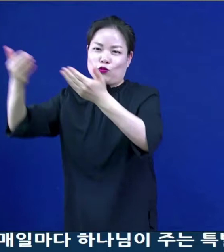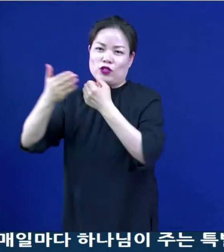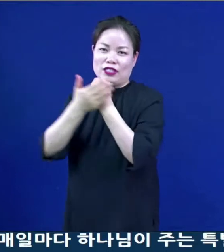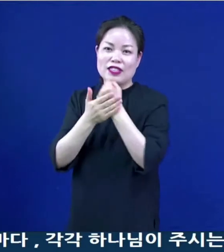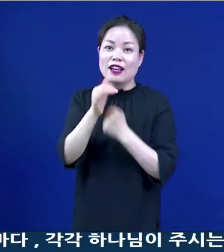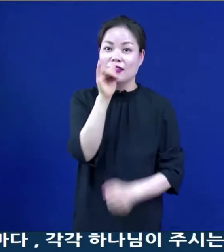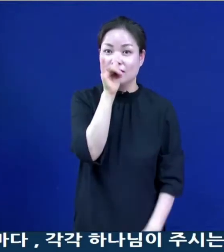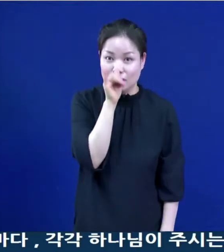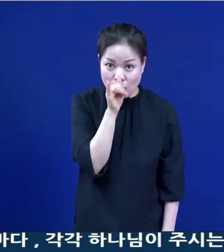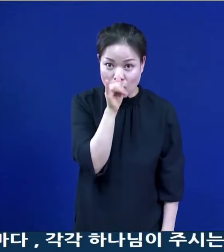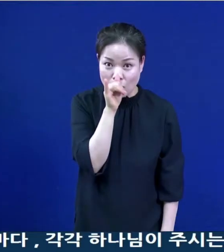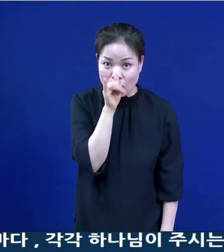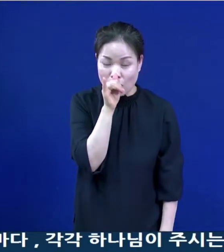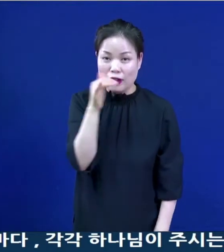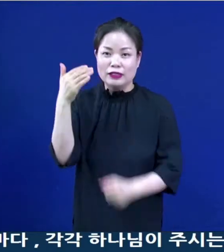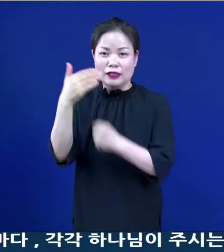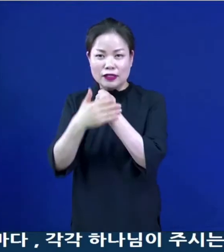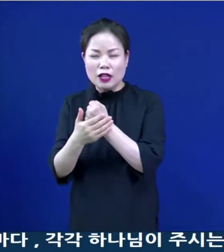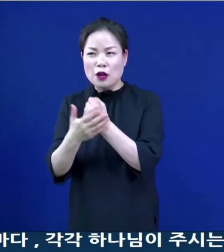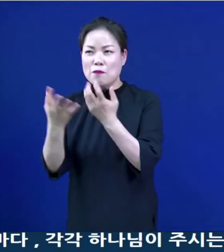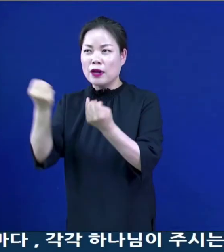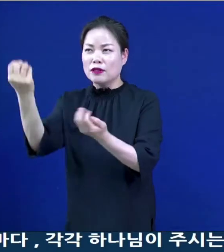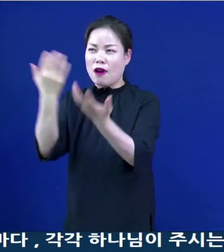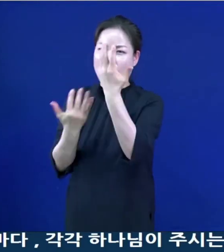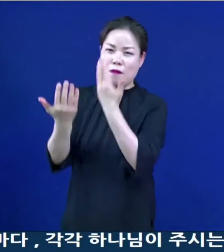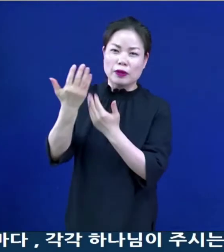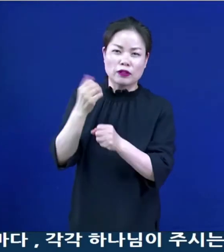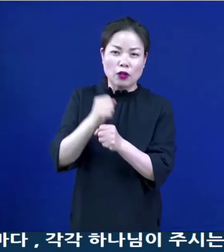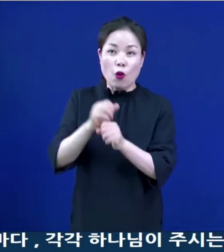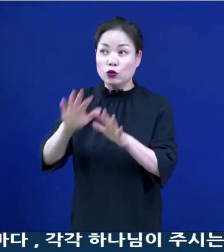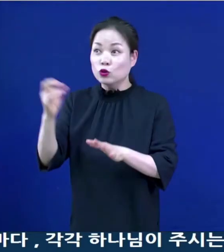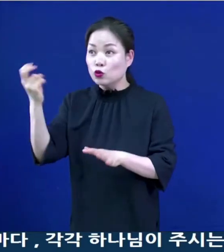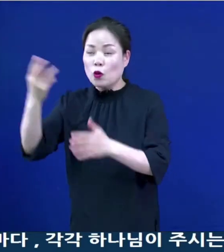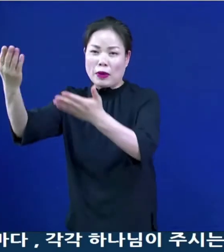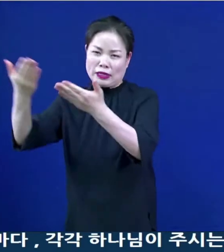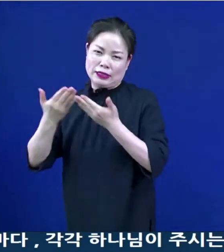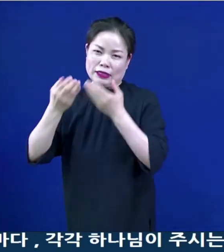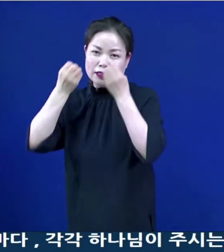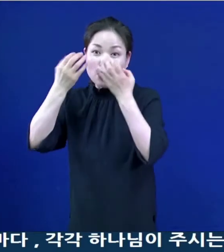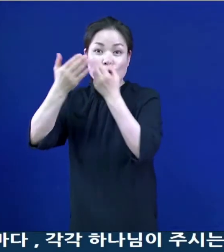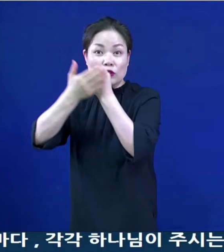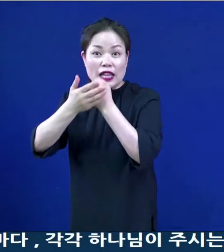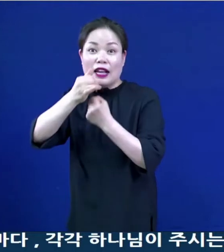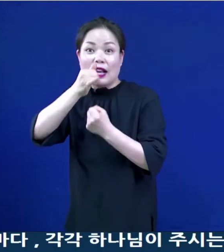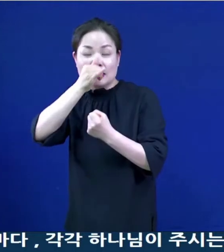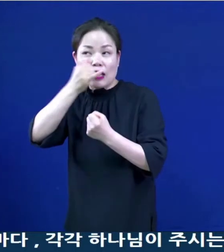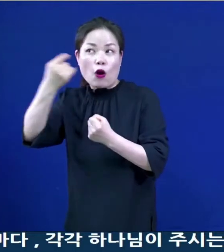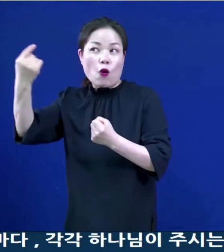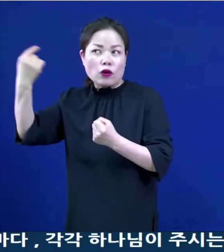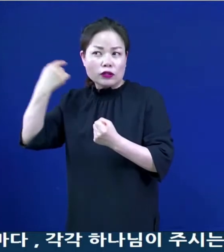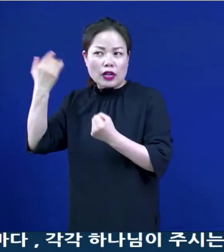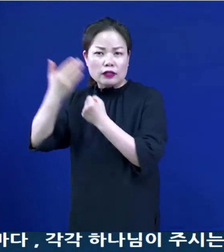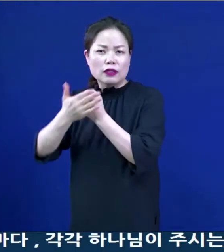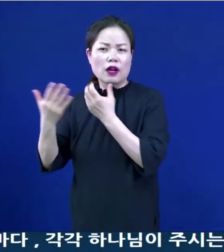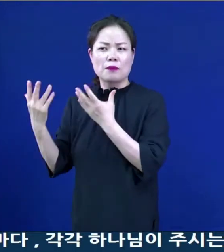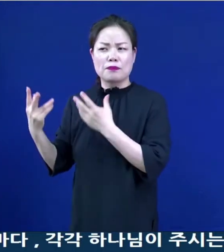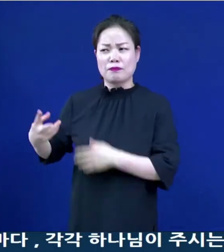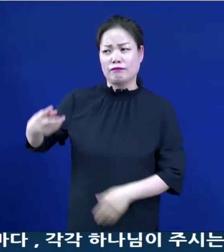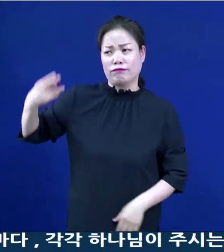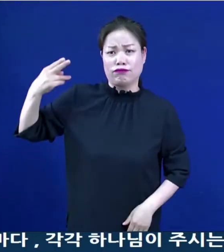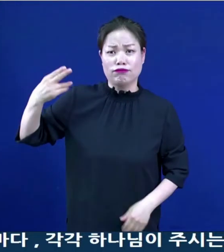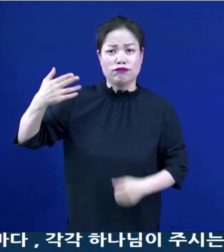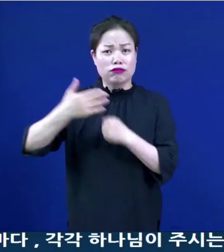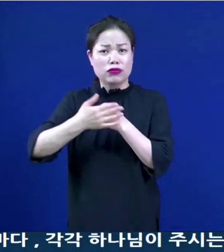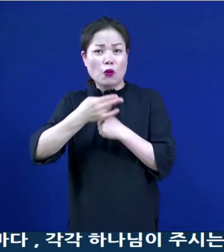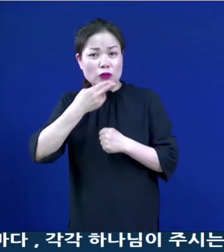있는 겁니다. 그래서 내가 은혜를 아무리 많이 받아도 오늘 또 받을 은혜가 있는 겁니다. 내가 어저께까지 은혜가 끊겨지고 정말 은혜